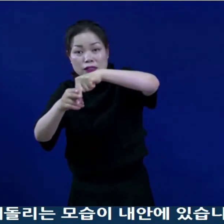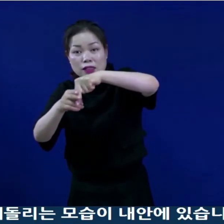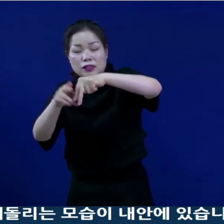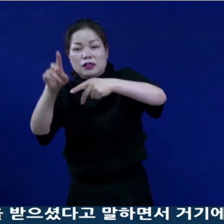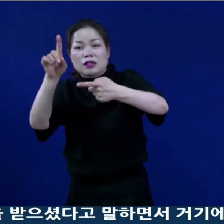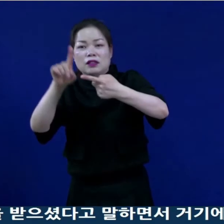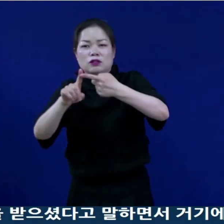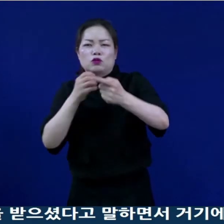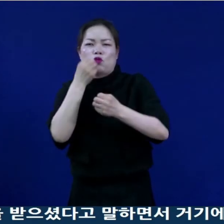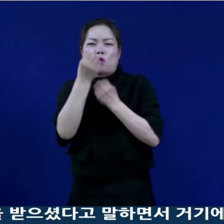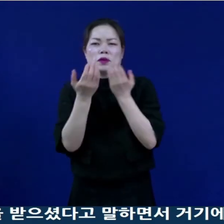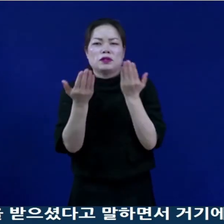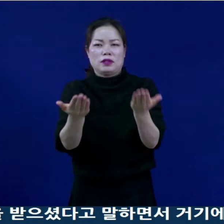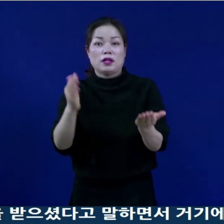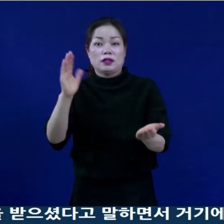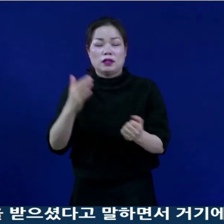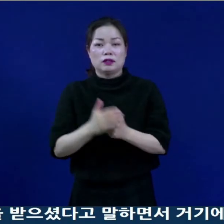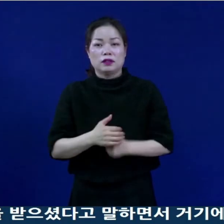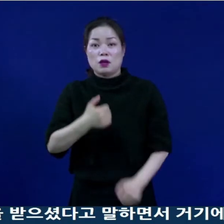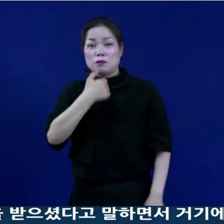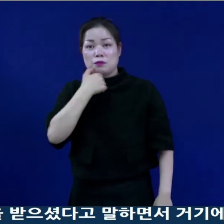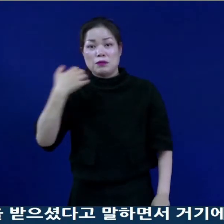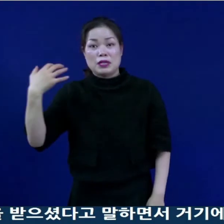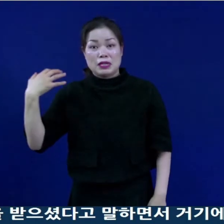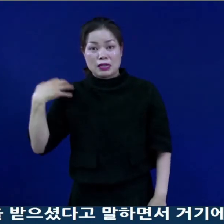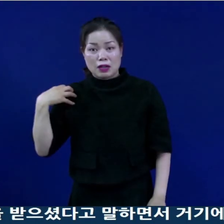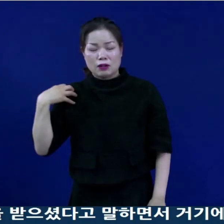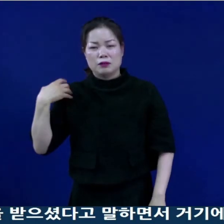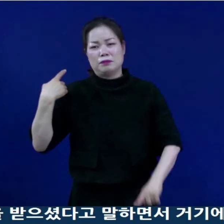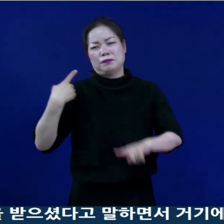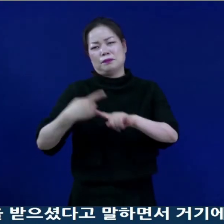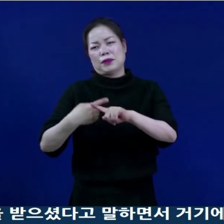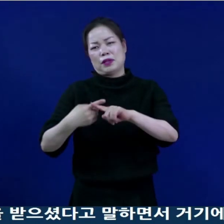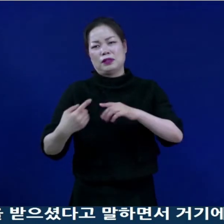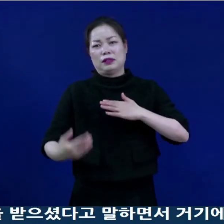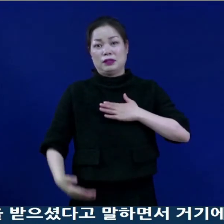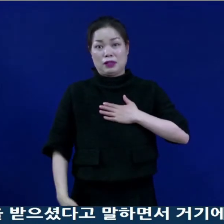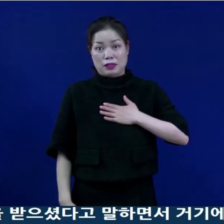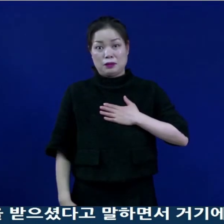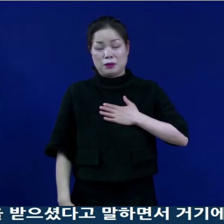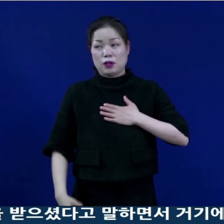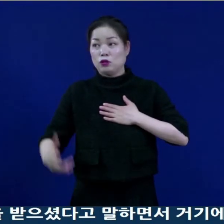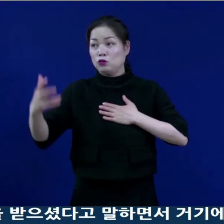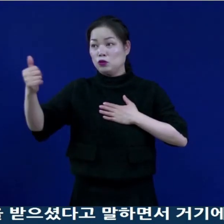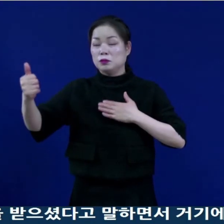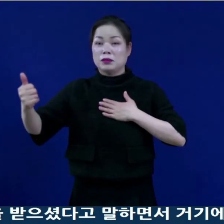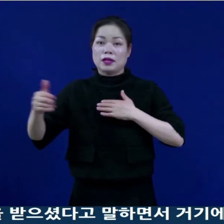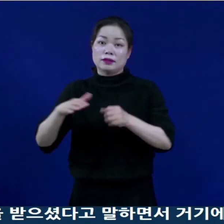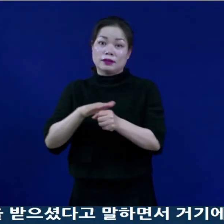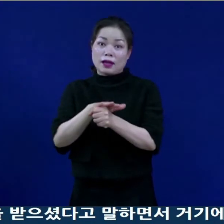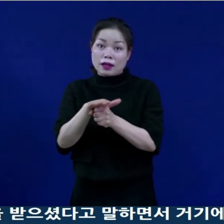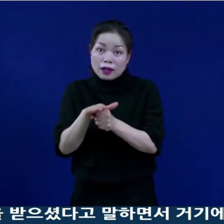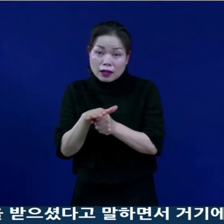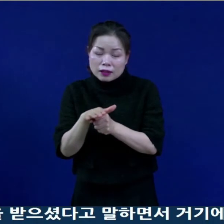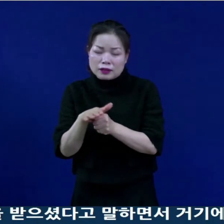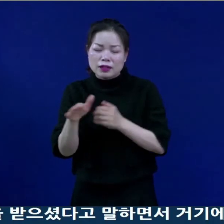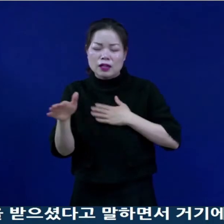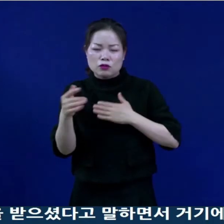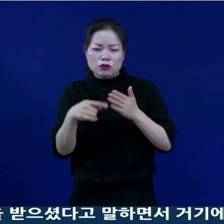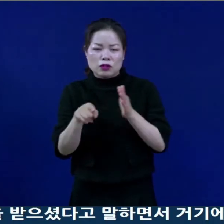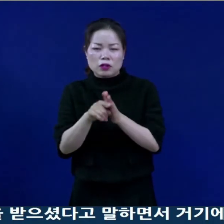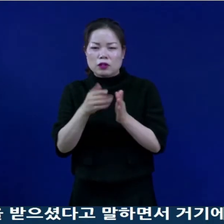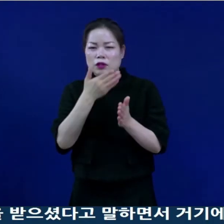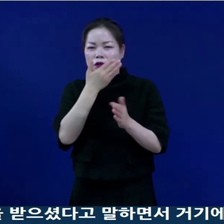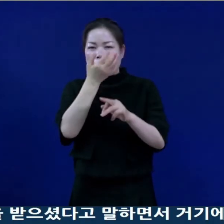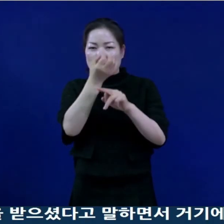한다는 말입니다. 빌라도 같은 나지만 주님이 나를 사랑해 주셨고 나를 위해서 그 보배로운